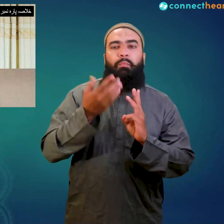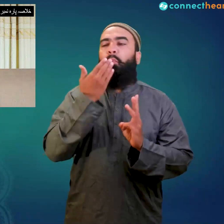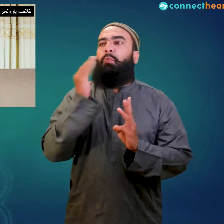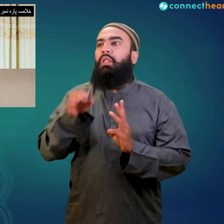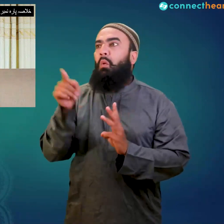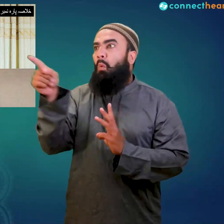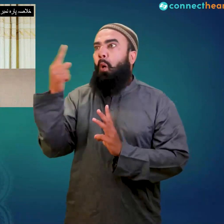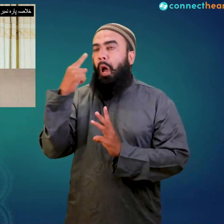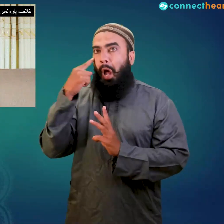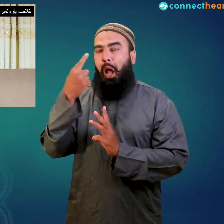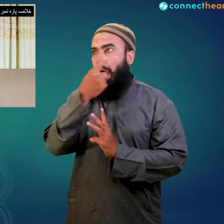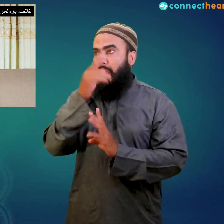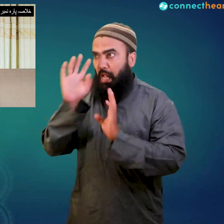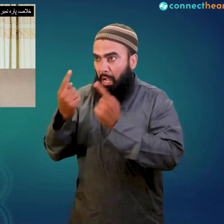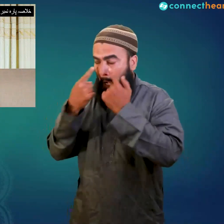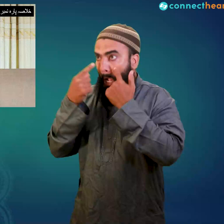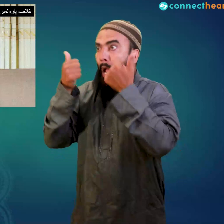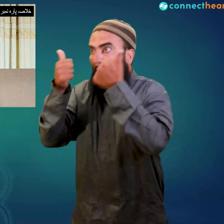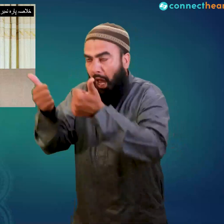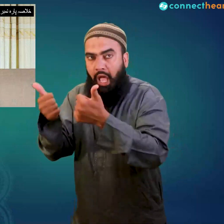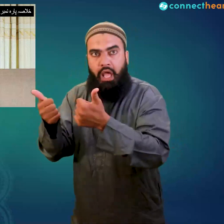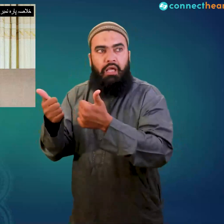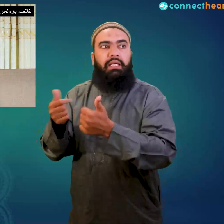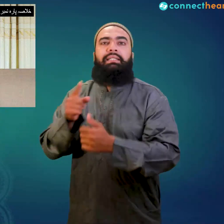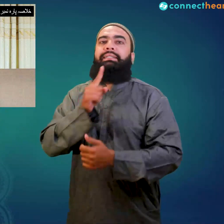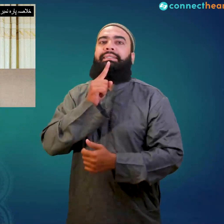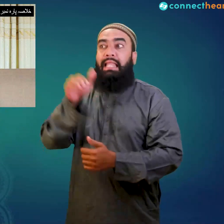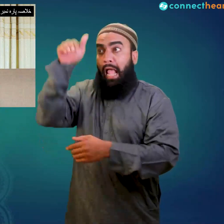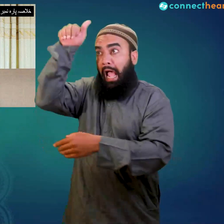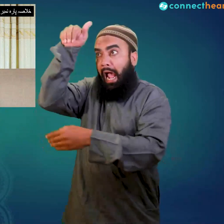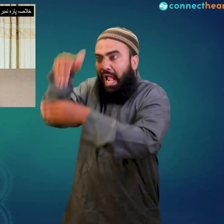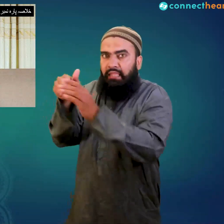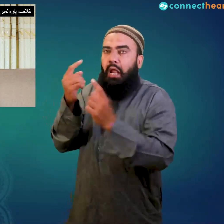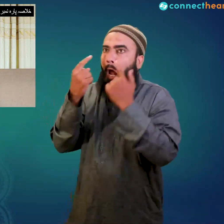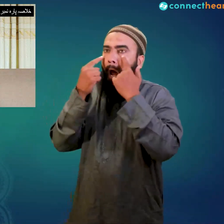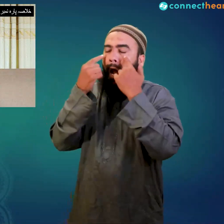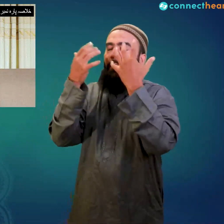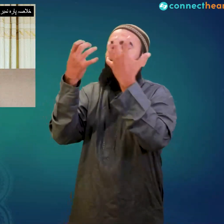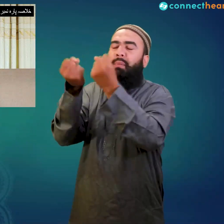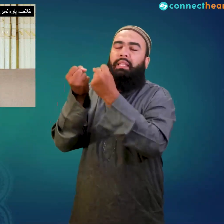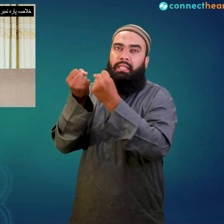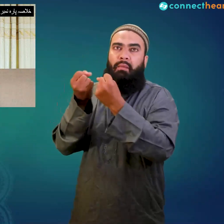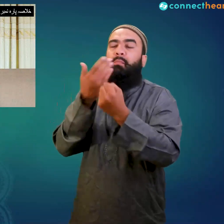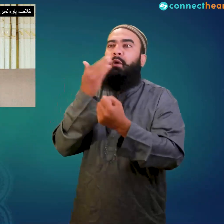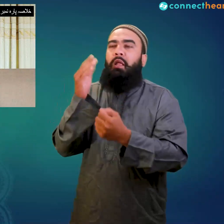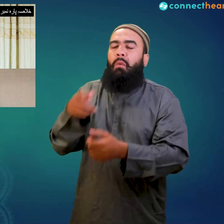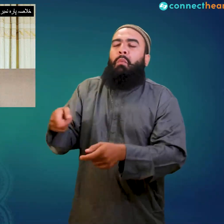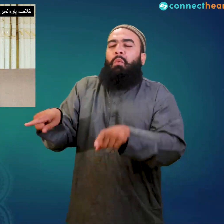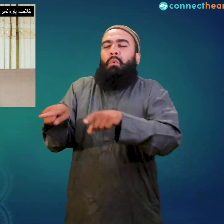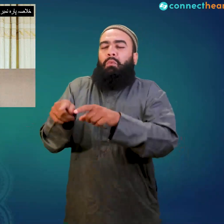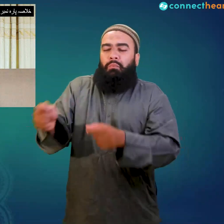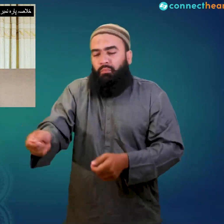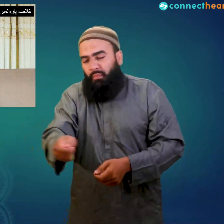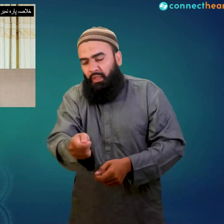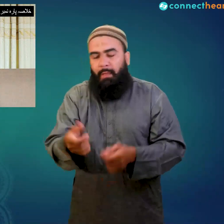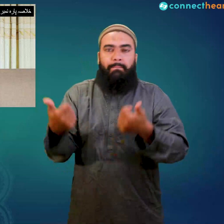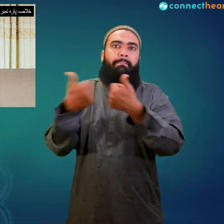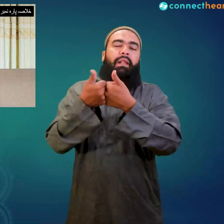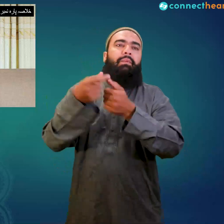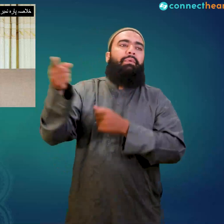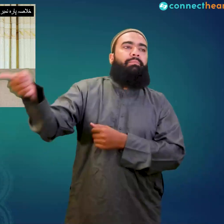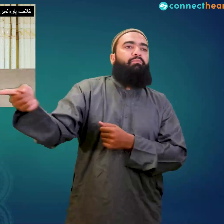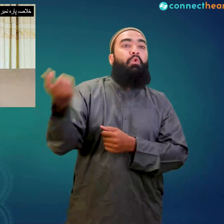گئی کہ انہیں کوئی راستہ دکھانا بھی چاہے تو وہ راستہ نہیں دیکھ سکتے۔ اس کے بعد فرمایا